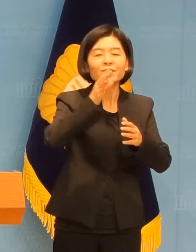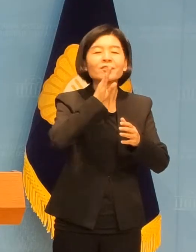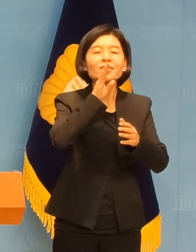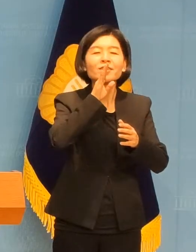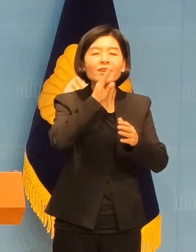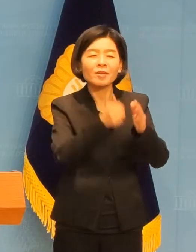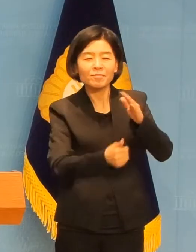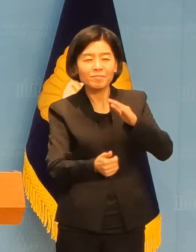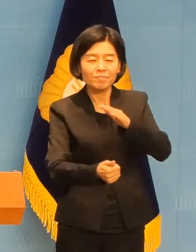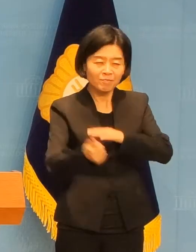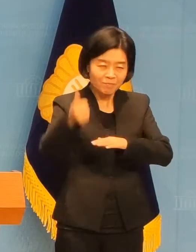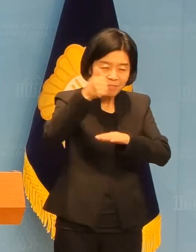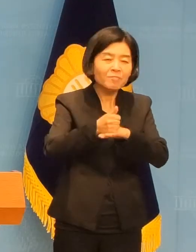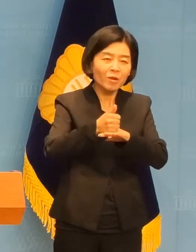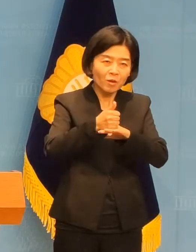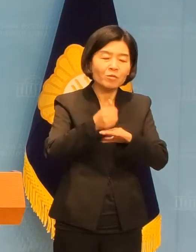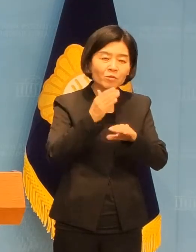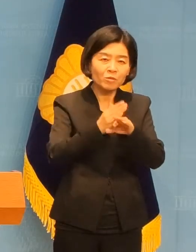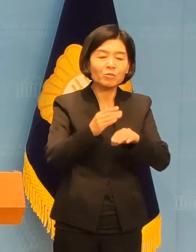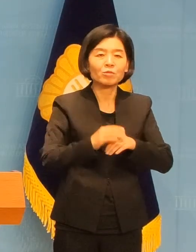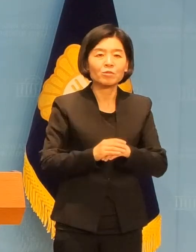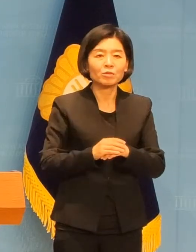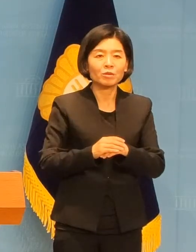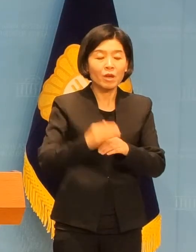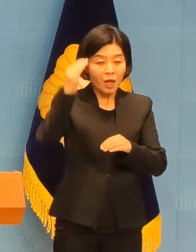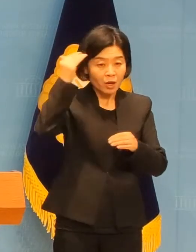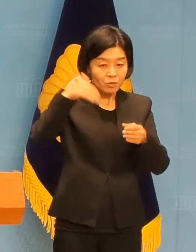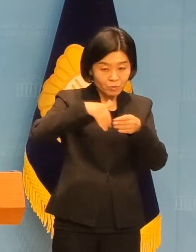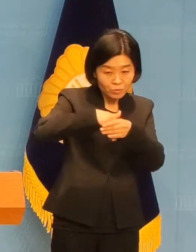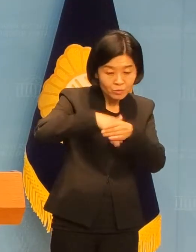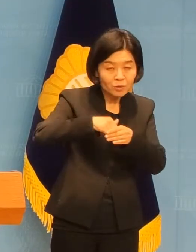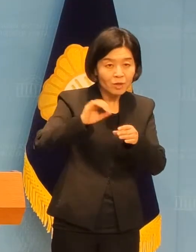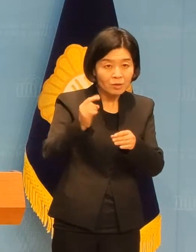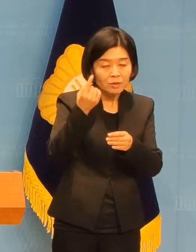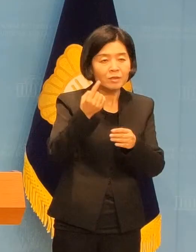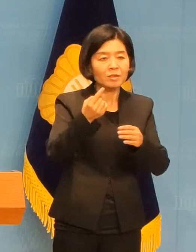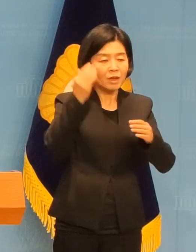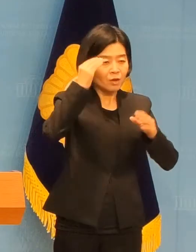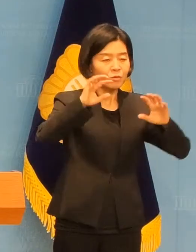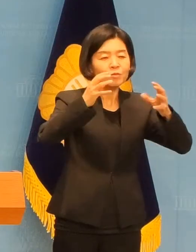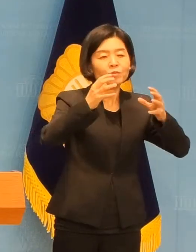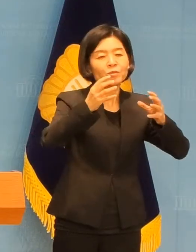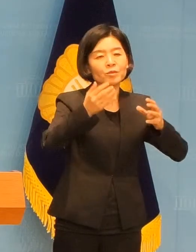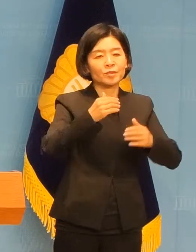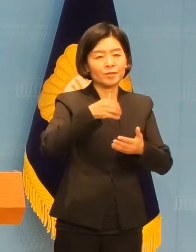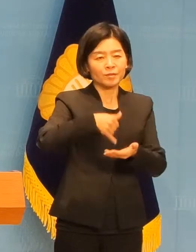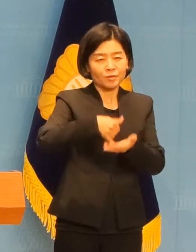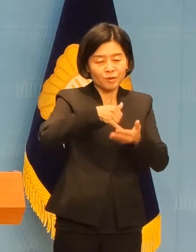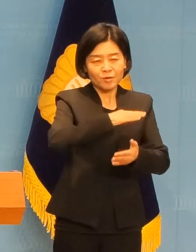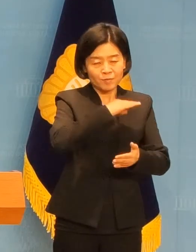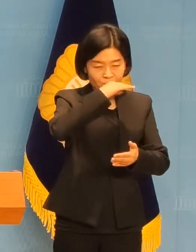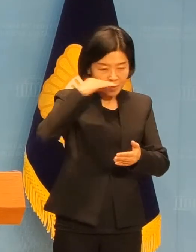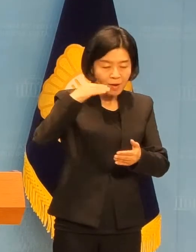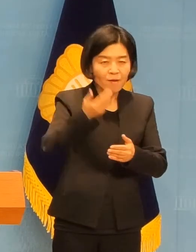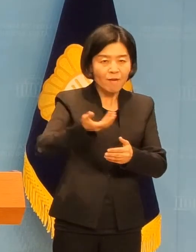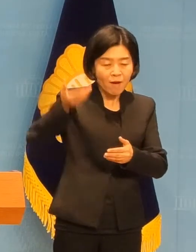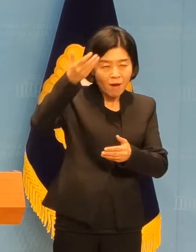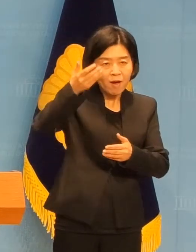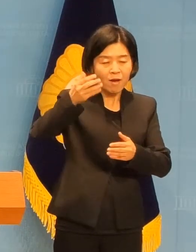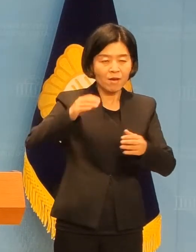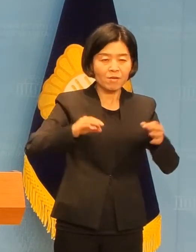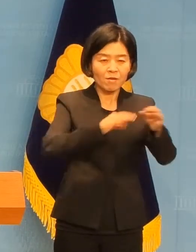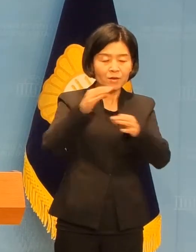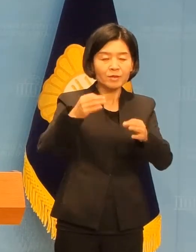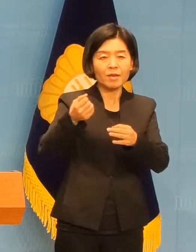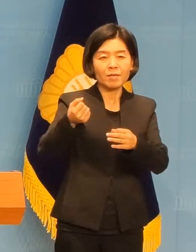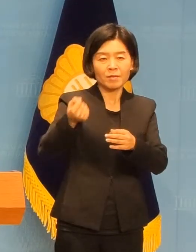K문화의 힘은 대한민국의 위상과 국격을 높이고 국가 경쟁력과 경제 발전의 원동력이